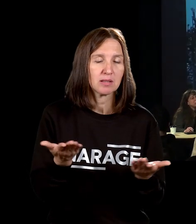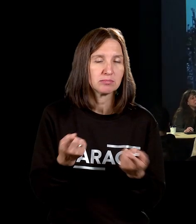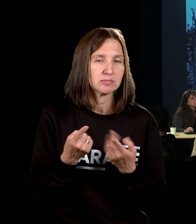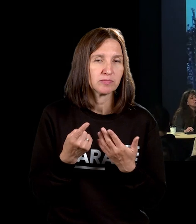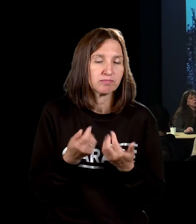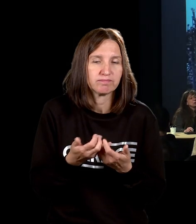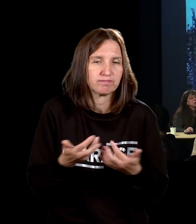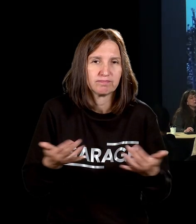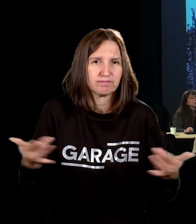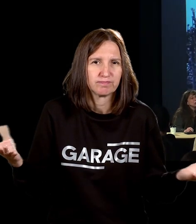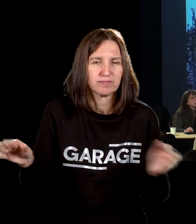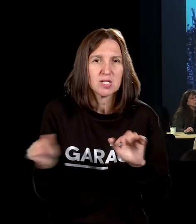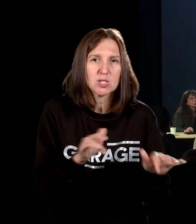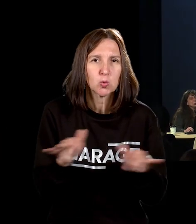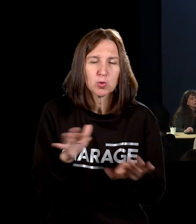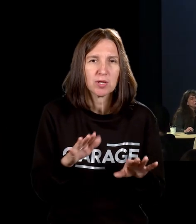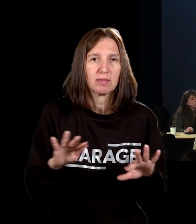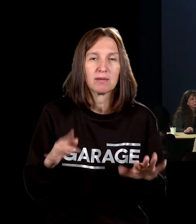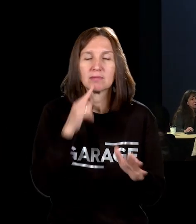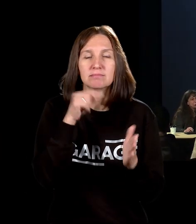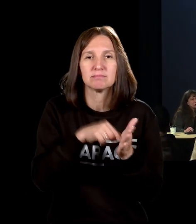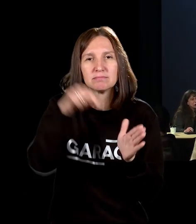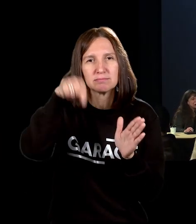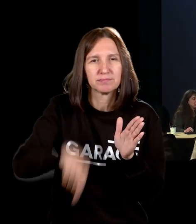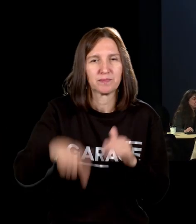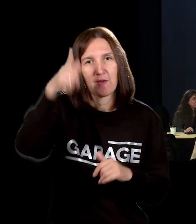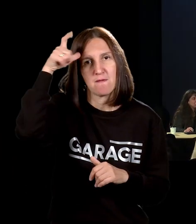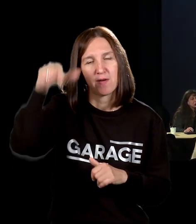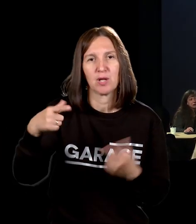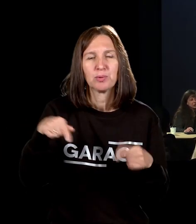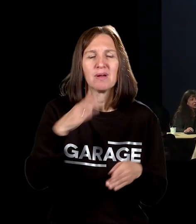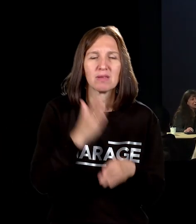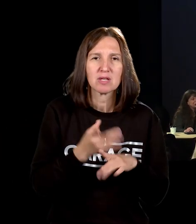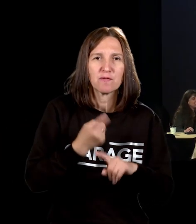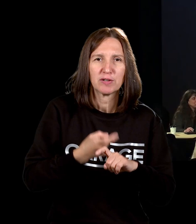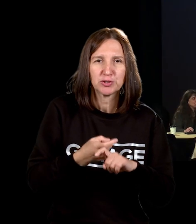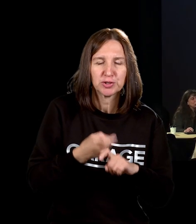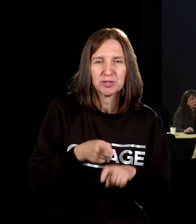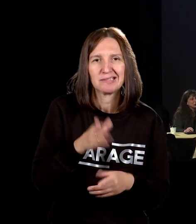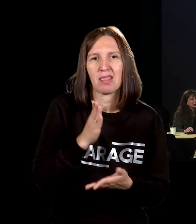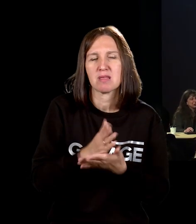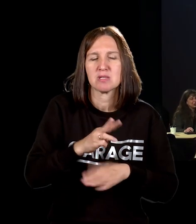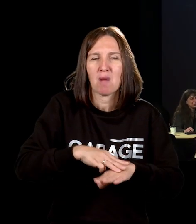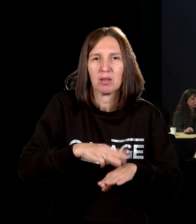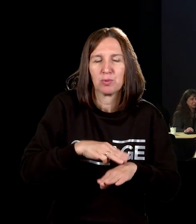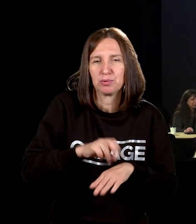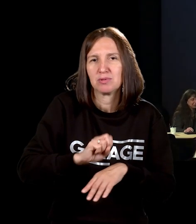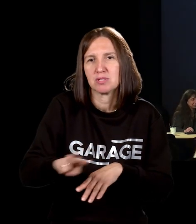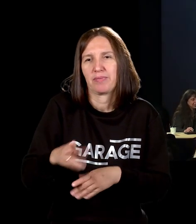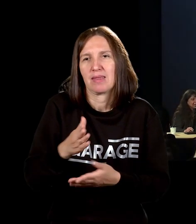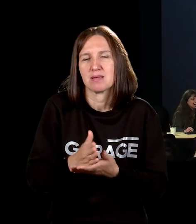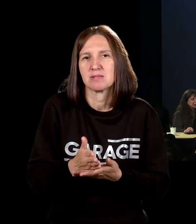количество всех возможных сюжетов, которые происходят в этом аду, где есть фашисты, где есть Макдональдс, где есть там,